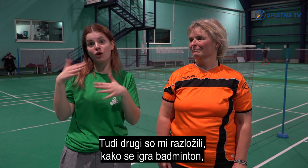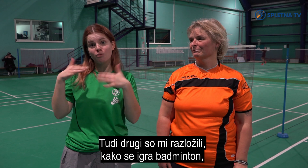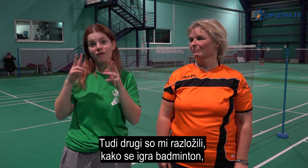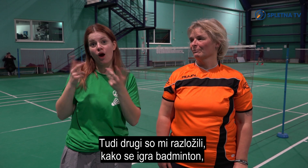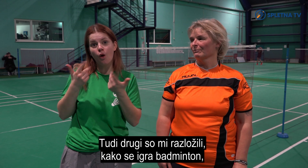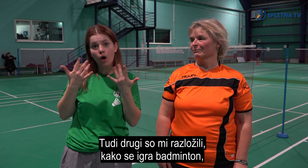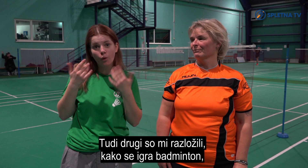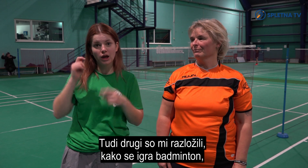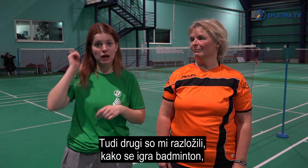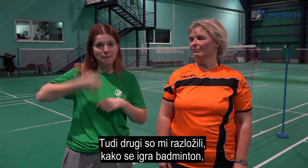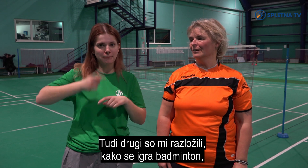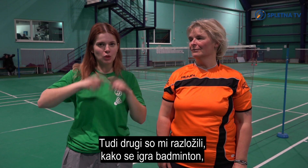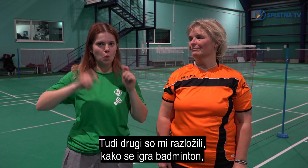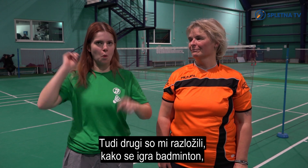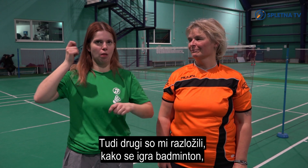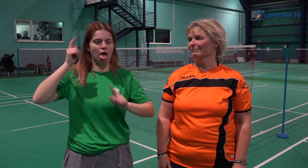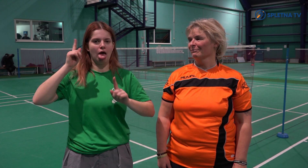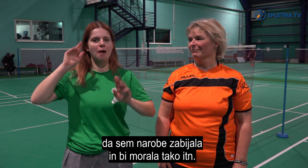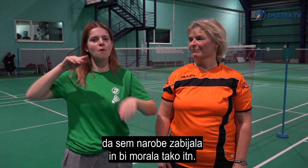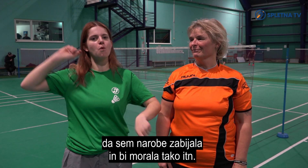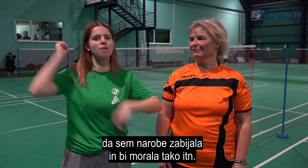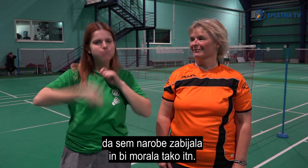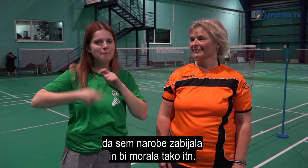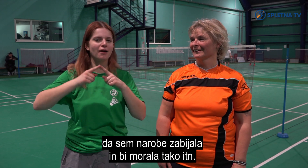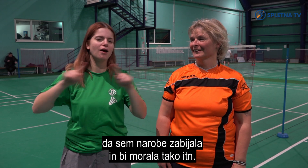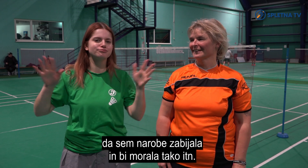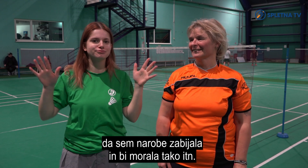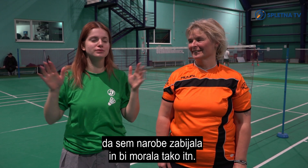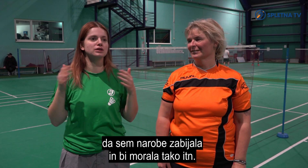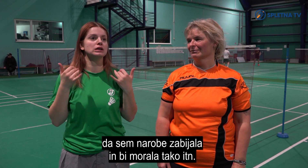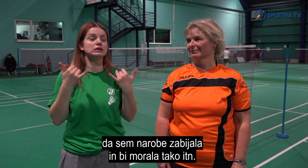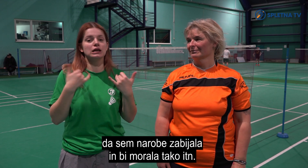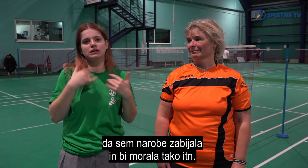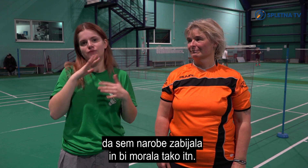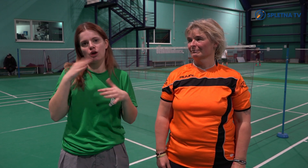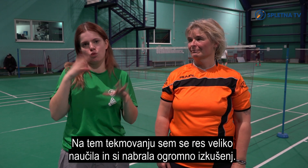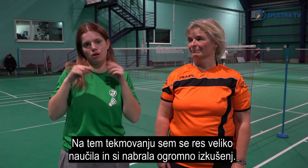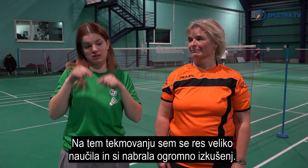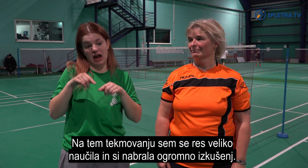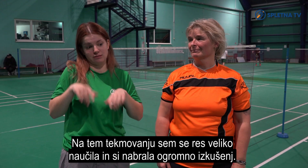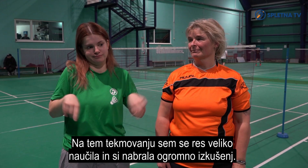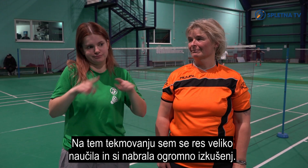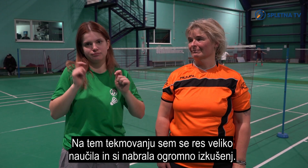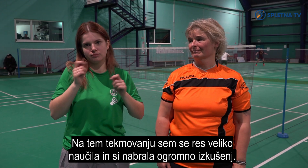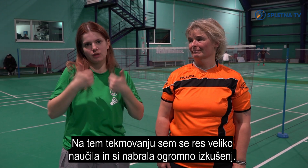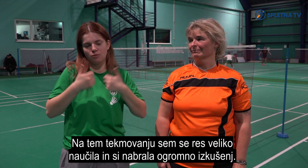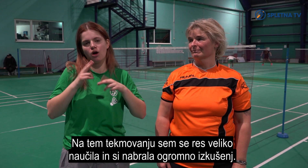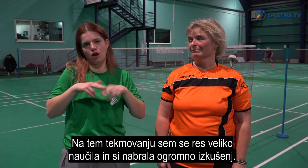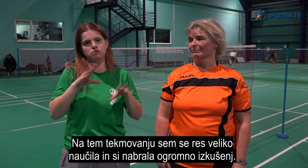Tudi drugi so mi razložili, kako se igra badminton, da sem narobe zabijala in bi morala tako in tako naprej. Na tem